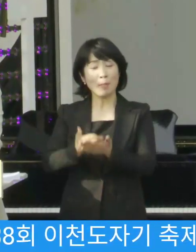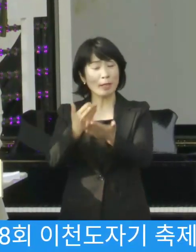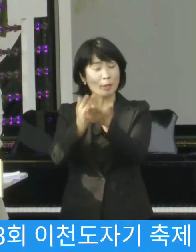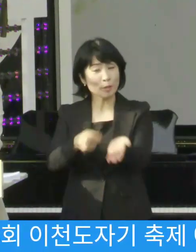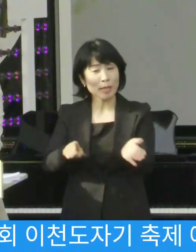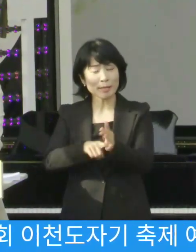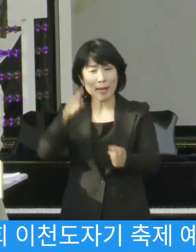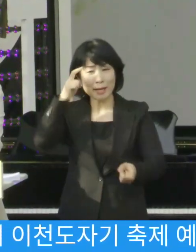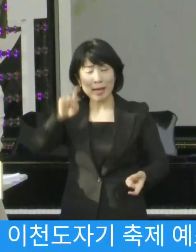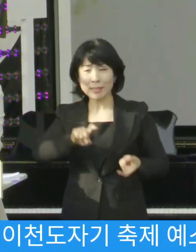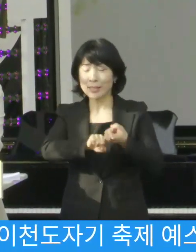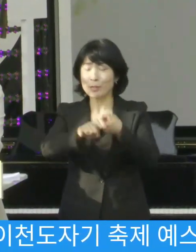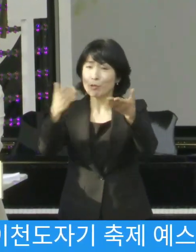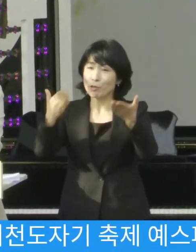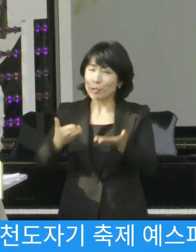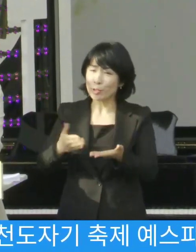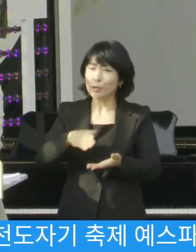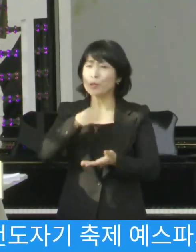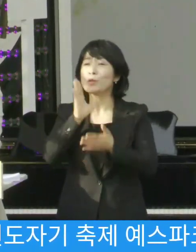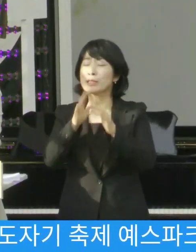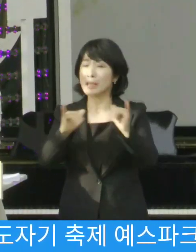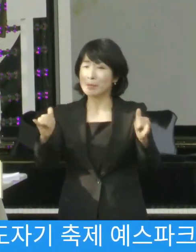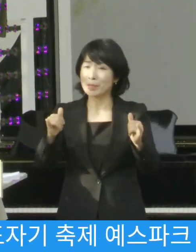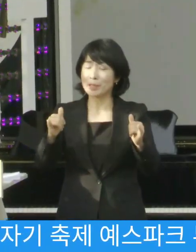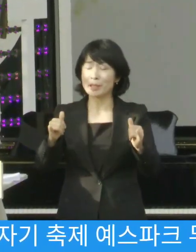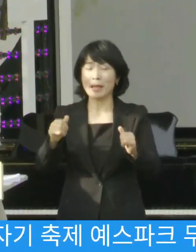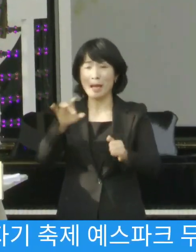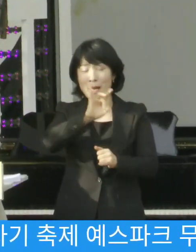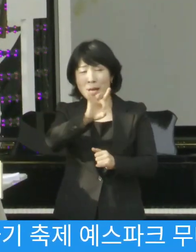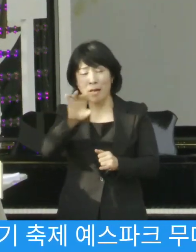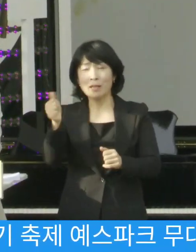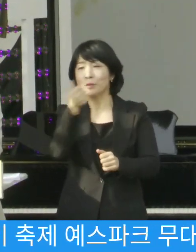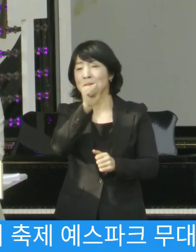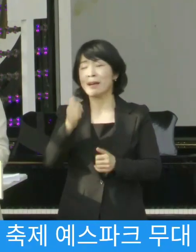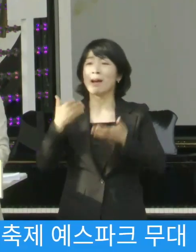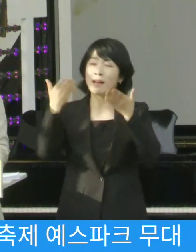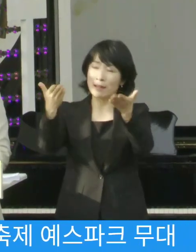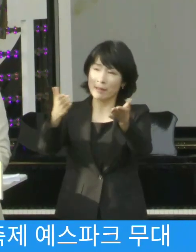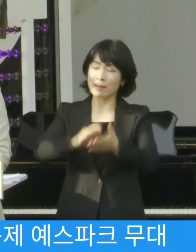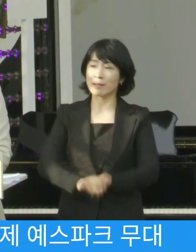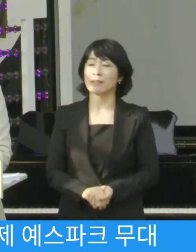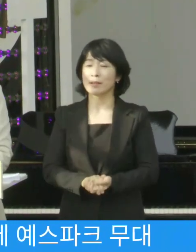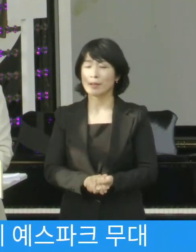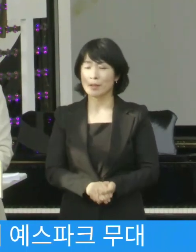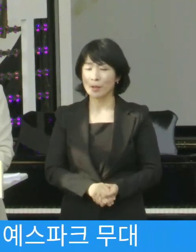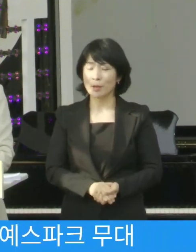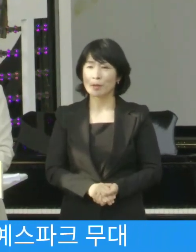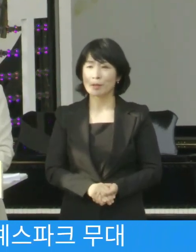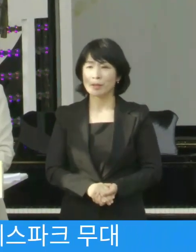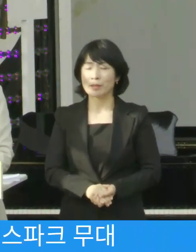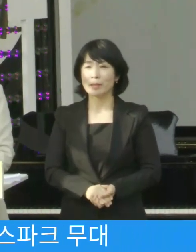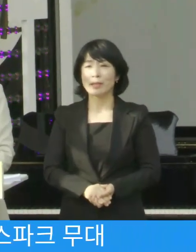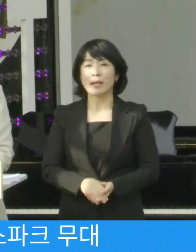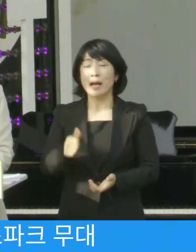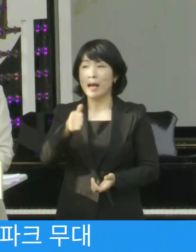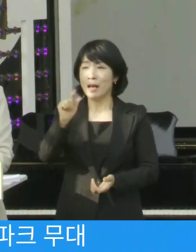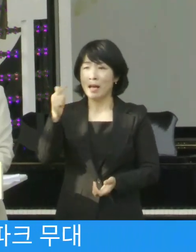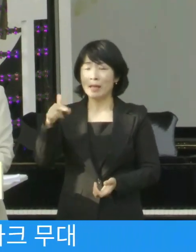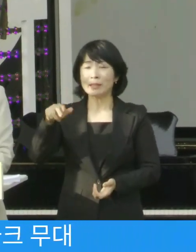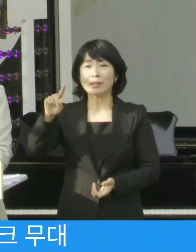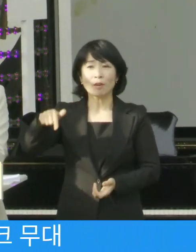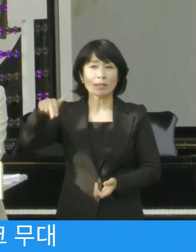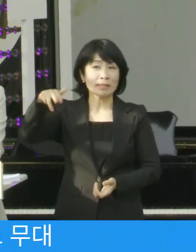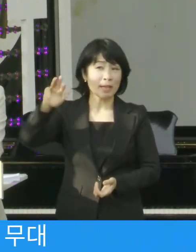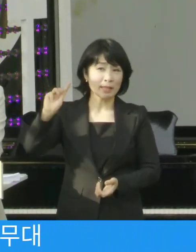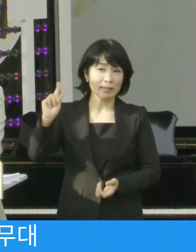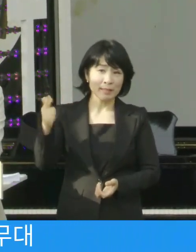위해 관심을 가져주시는 원로자문회의 위원님들을 제가 소개해드리겠습니다. 원로자문회의 한덕찬님,